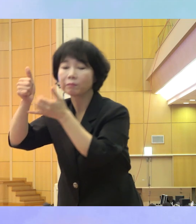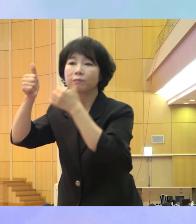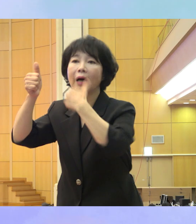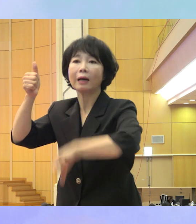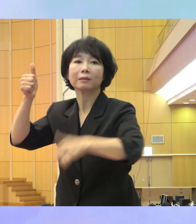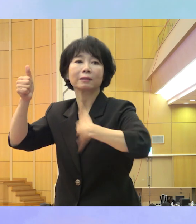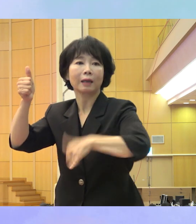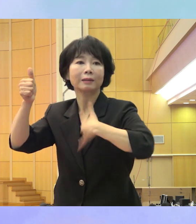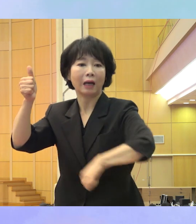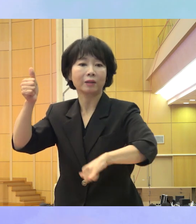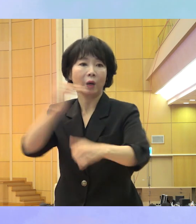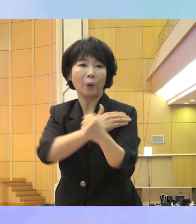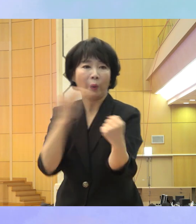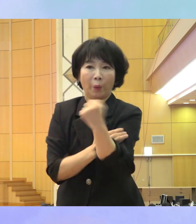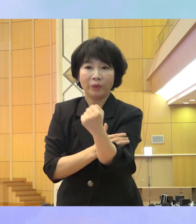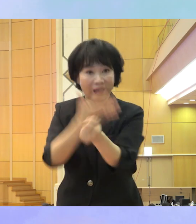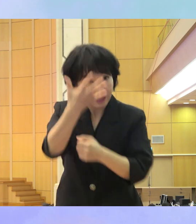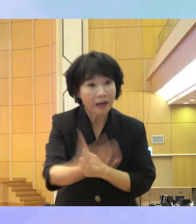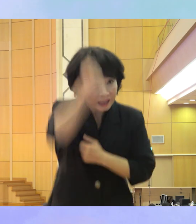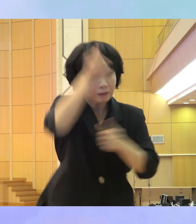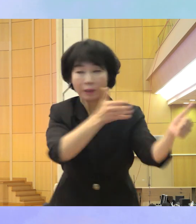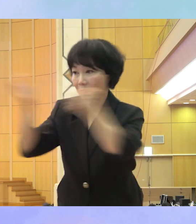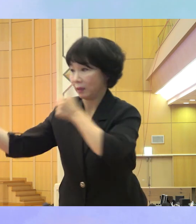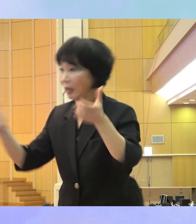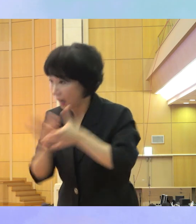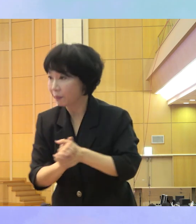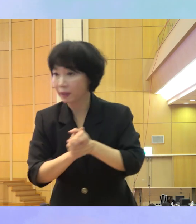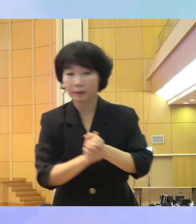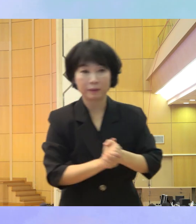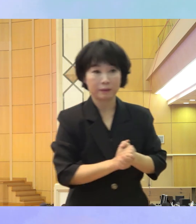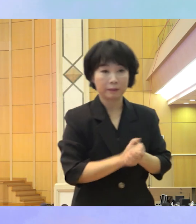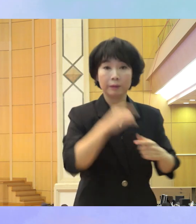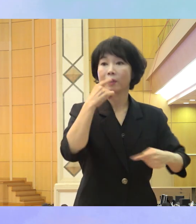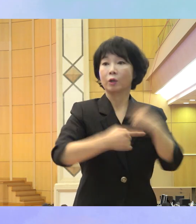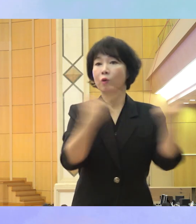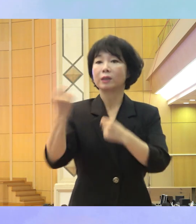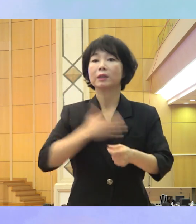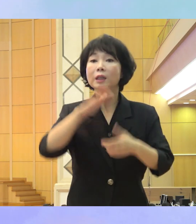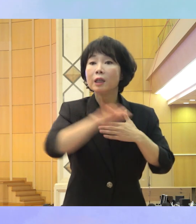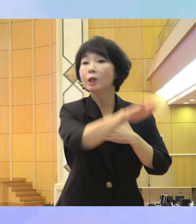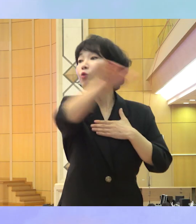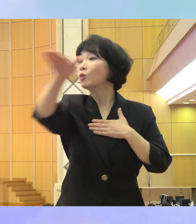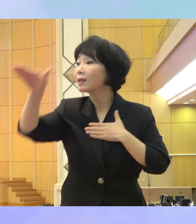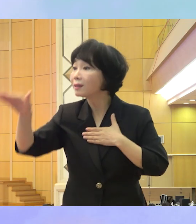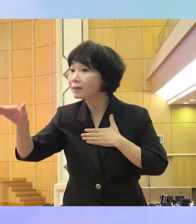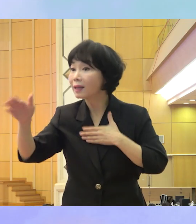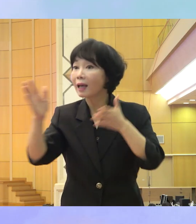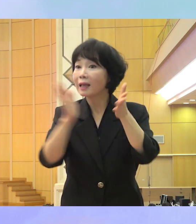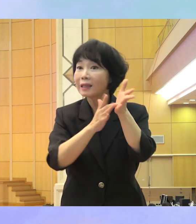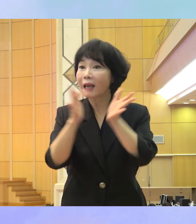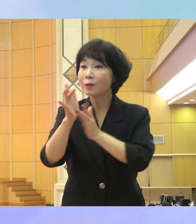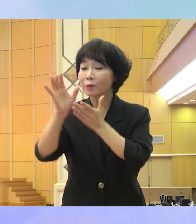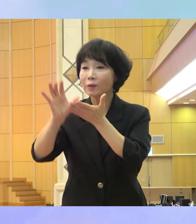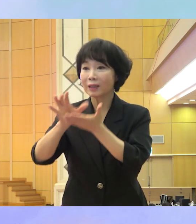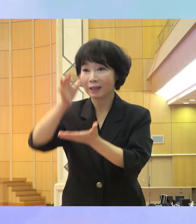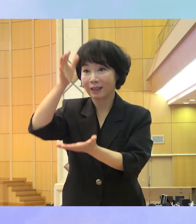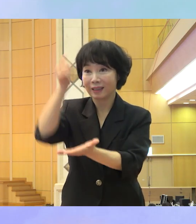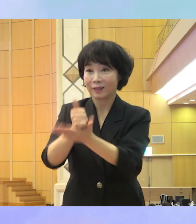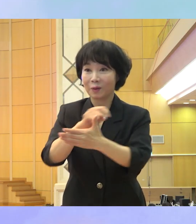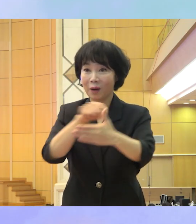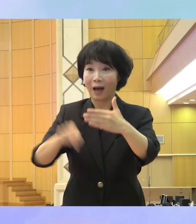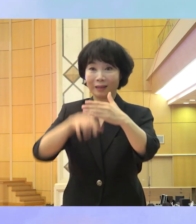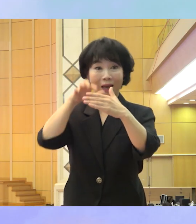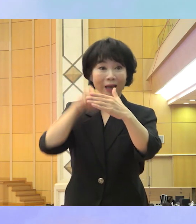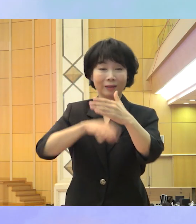자녀, 소위 말하는 성도가 돼야 돼. 따라합시다. 우리는 예수 그리스도 안에서